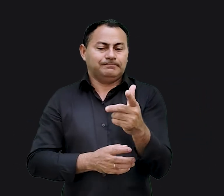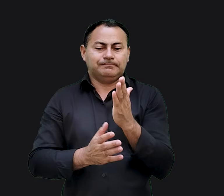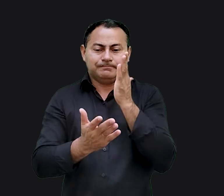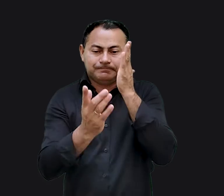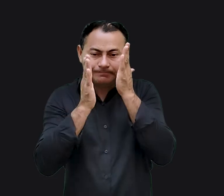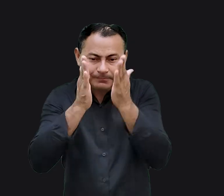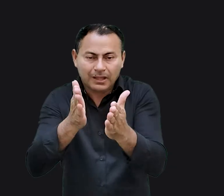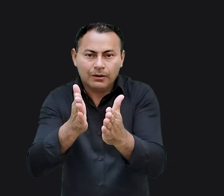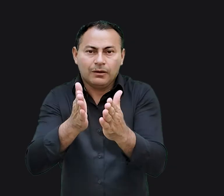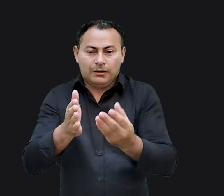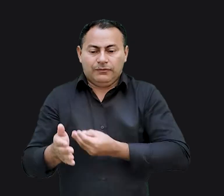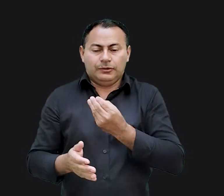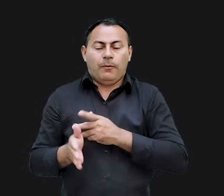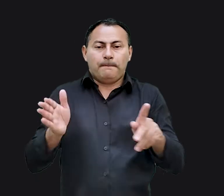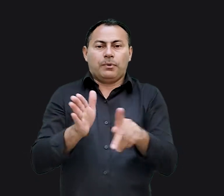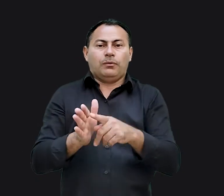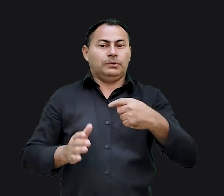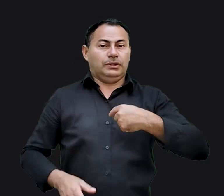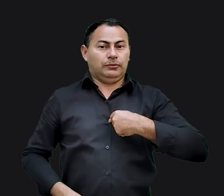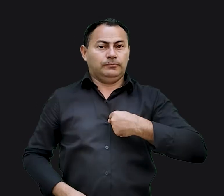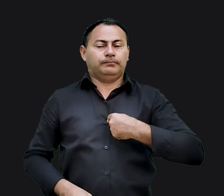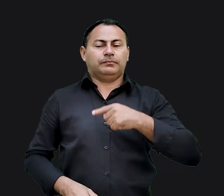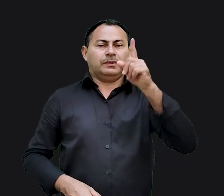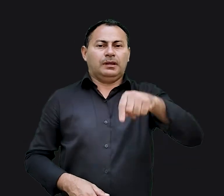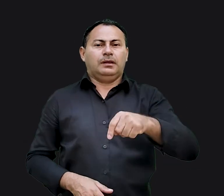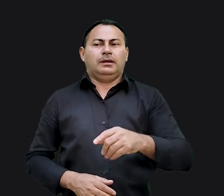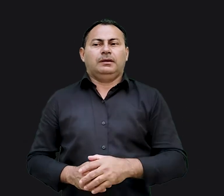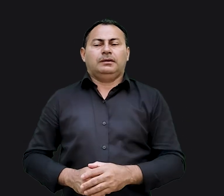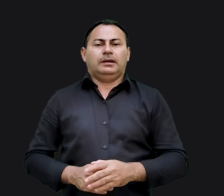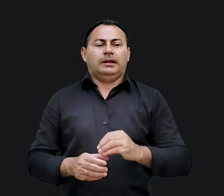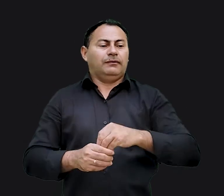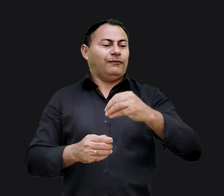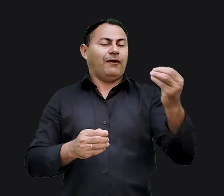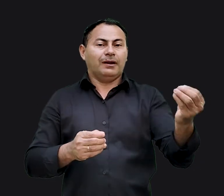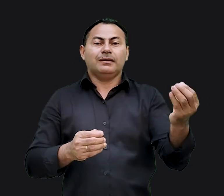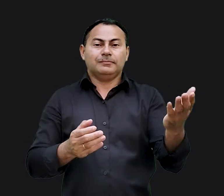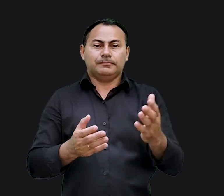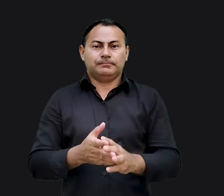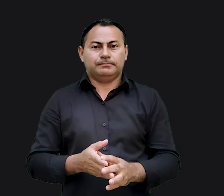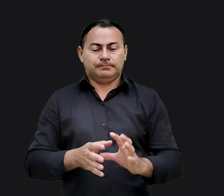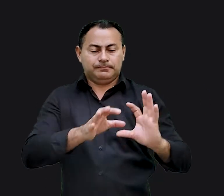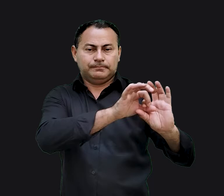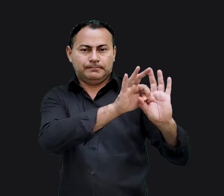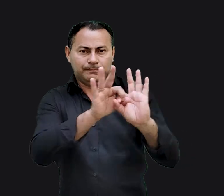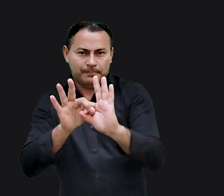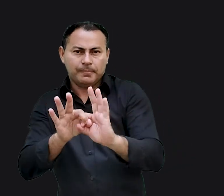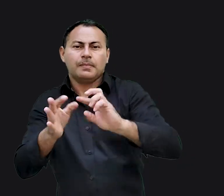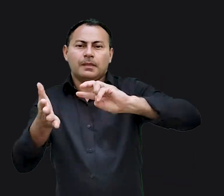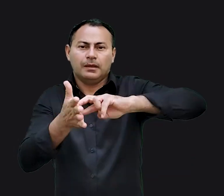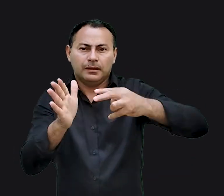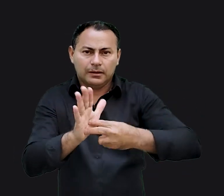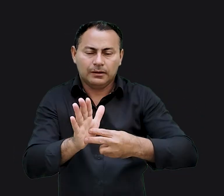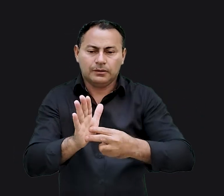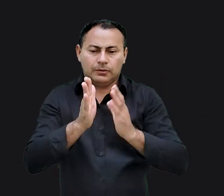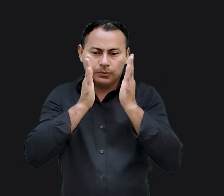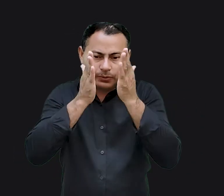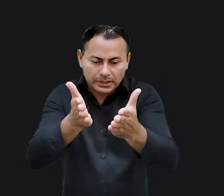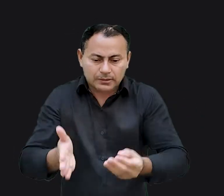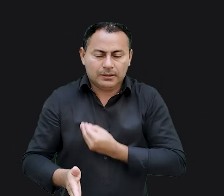tinham como centro de suas vidas o seu próprio eu. Eles eram excêntricos, que neste contexto quer dizer que o centro